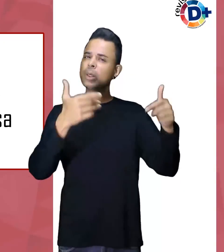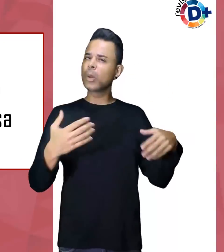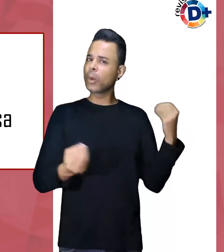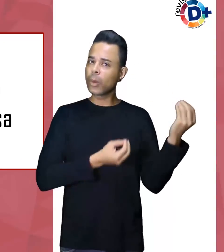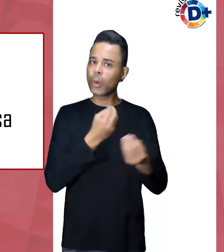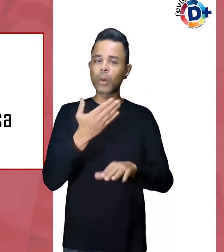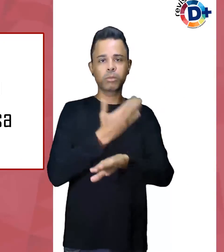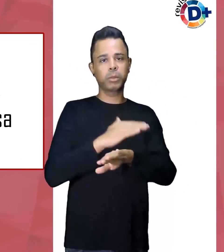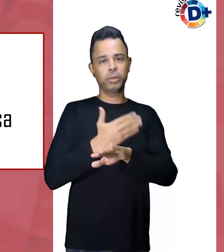revista Demais.